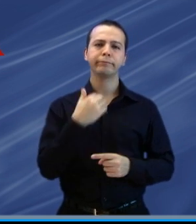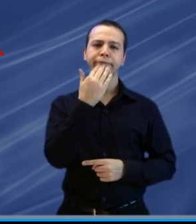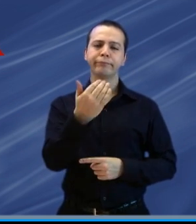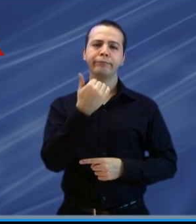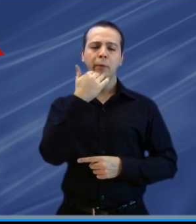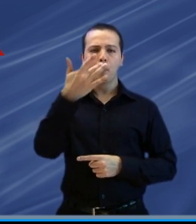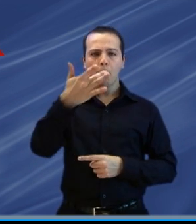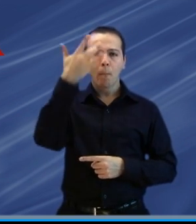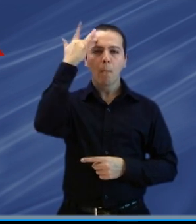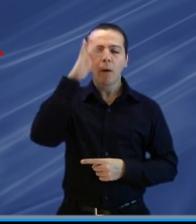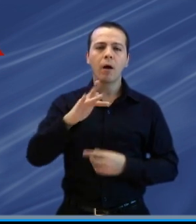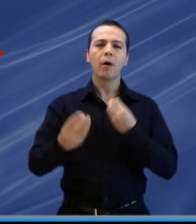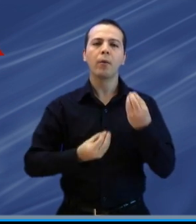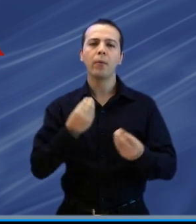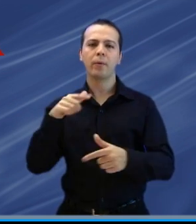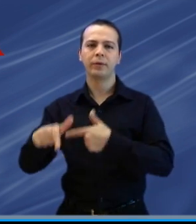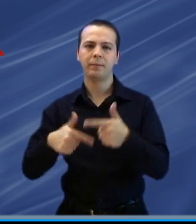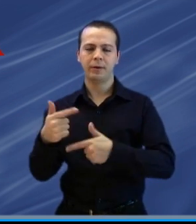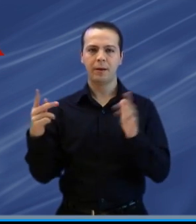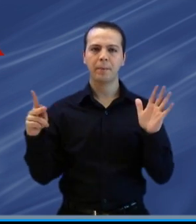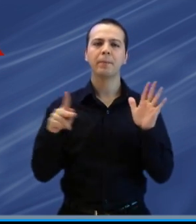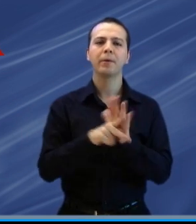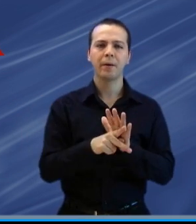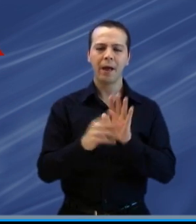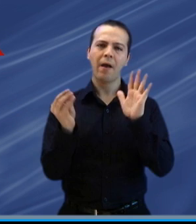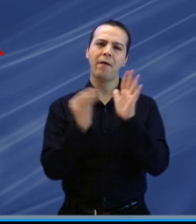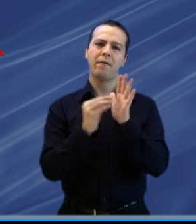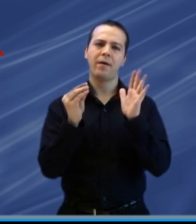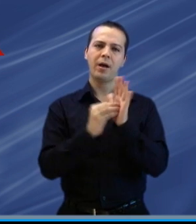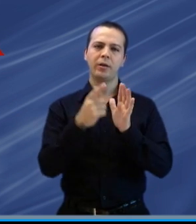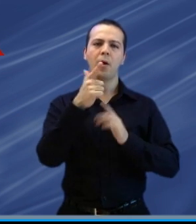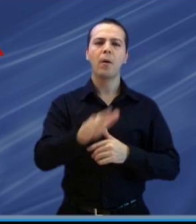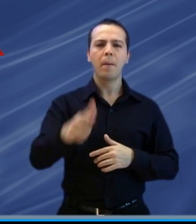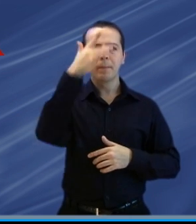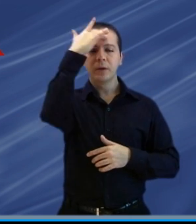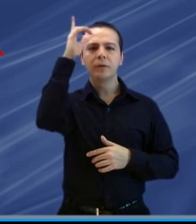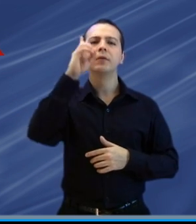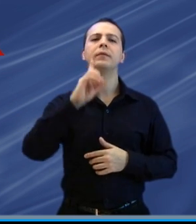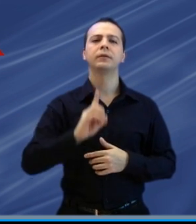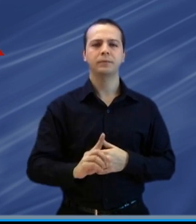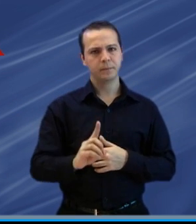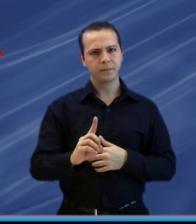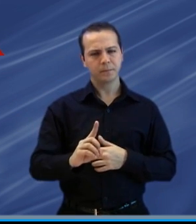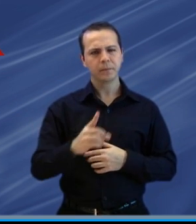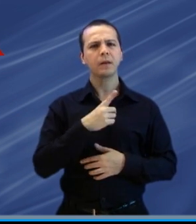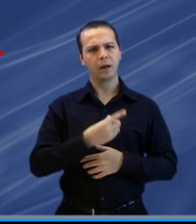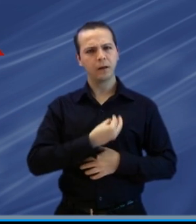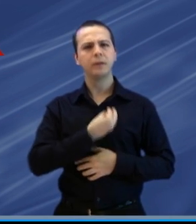cumprir cotas com relação às pessoas com deficiência. Então,